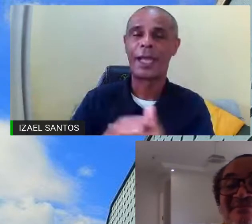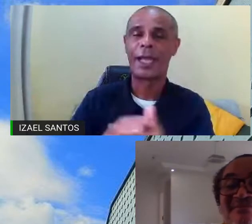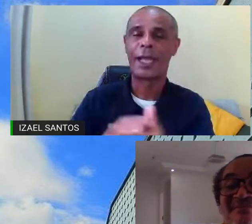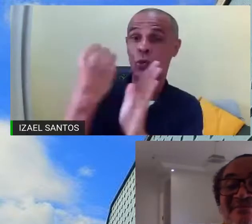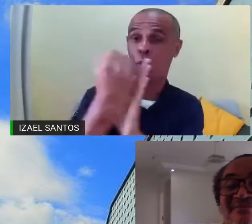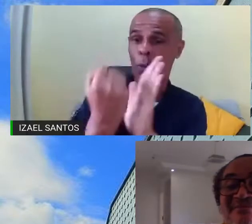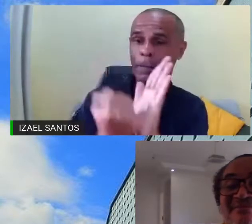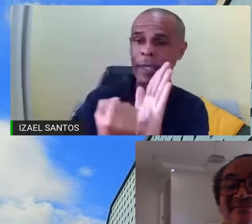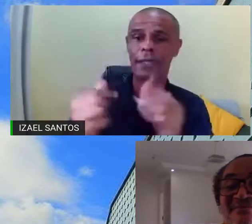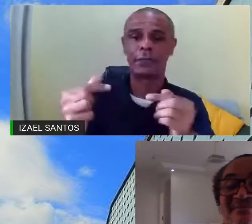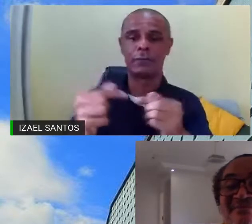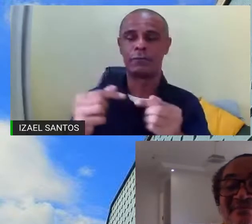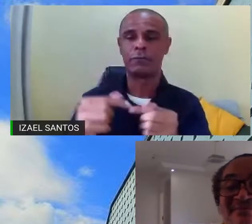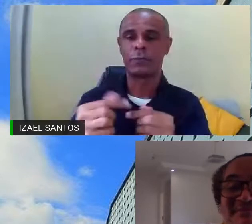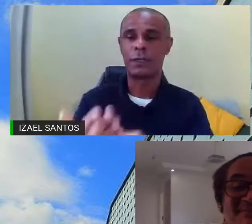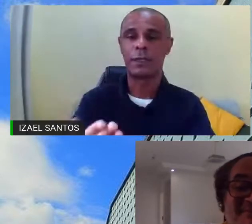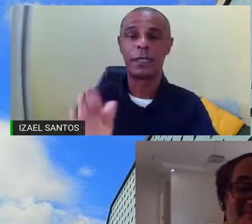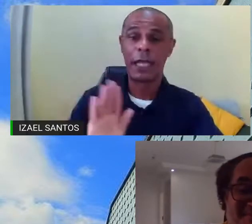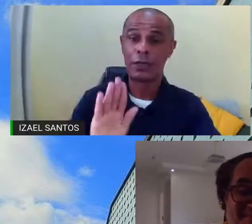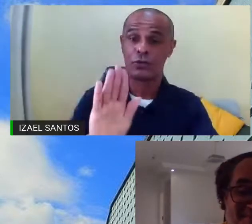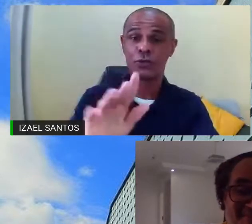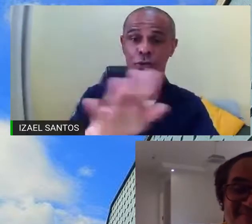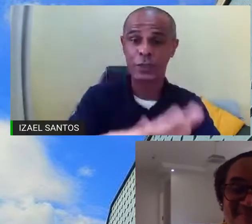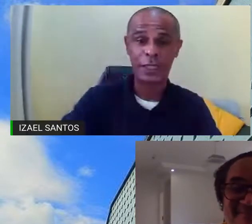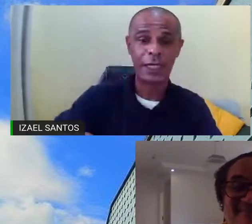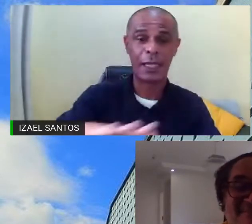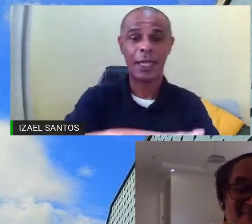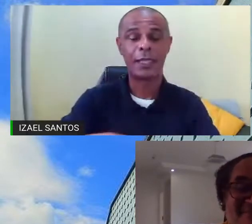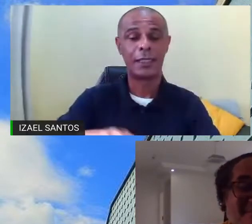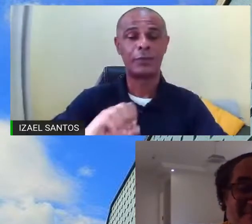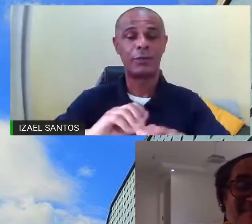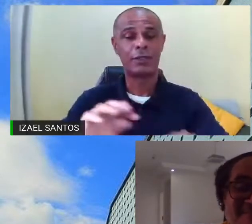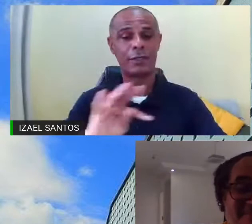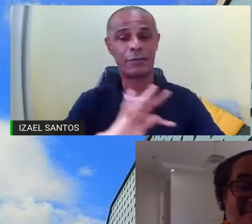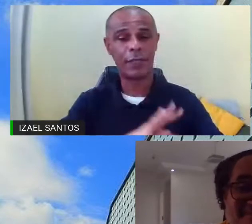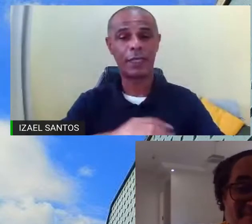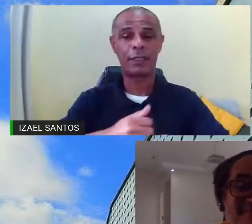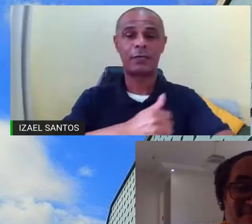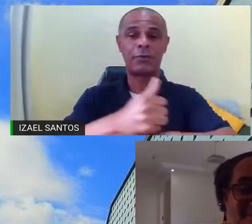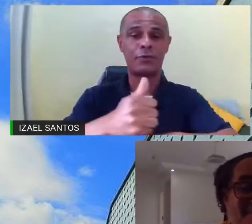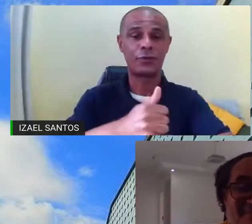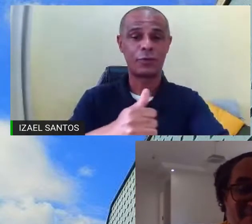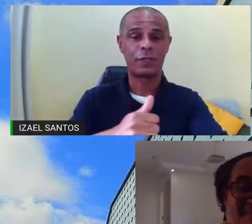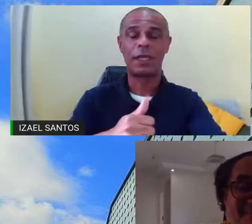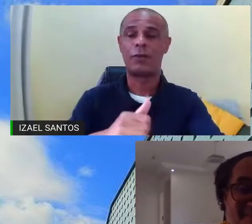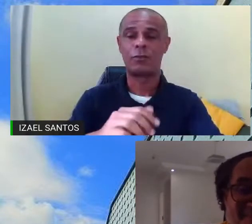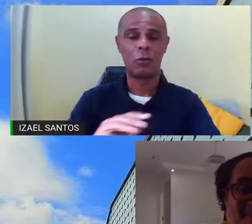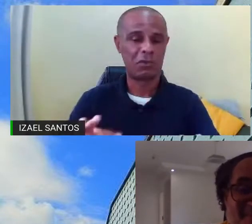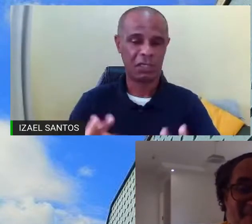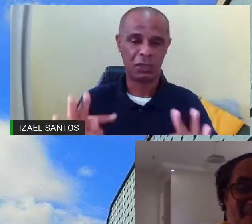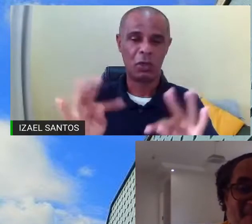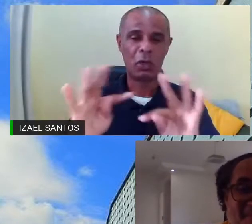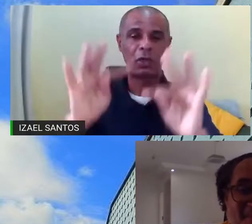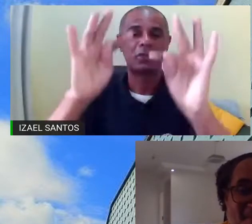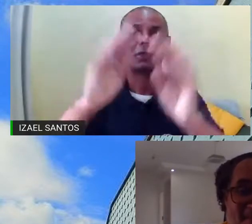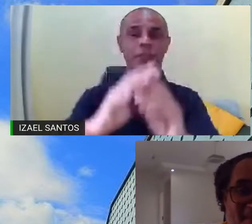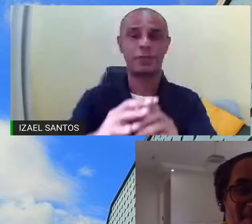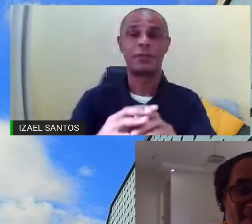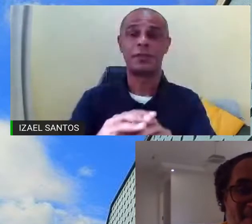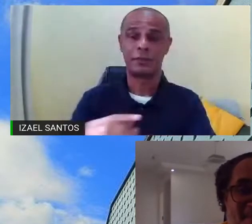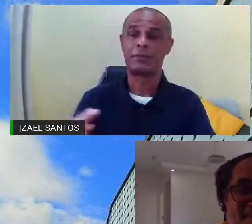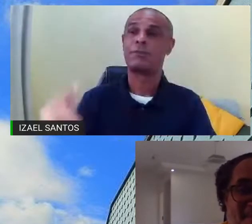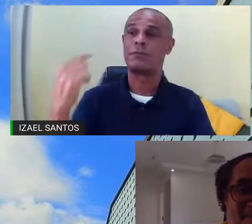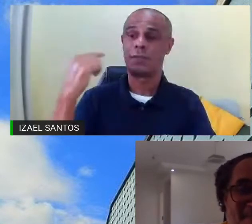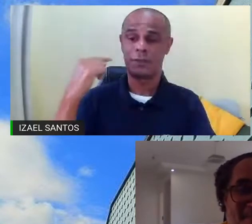documentos em favor da educação técnica profissional, né? Era, e tecnológica. Né? Era esse o nosso papel.